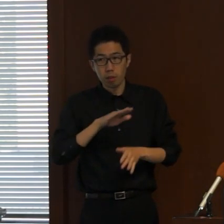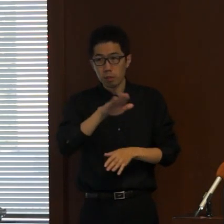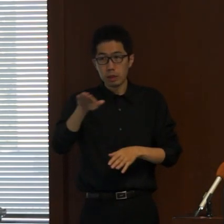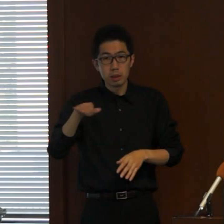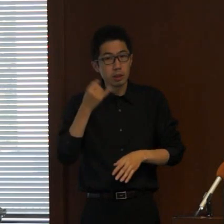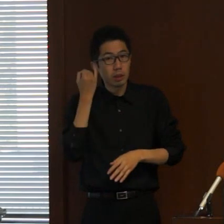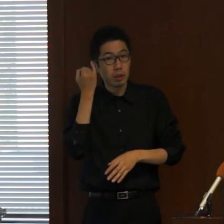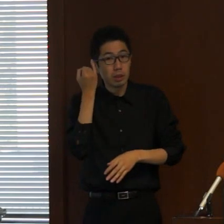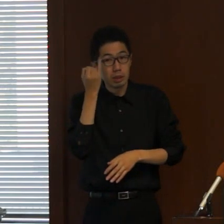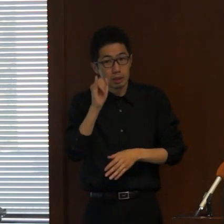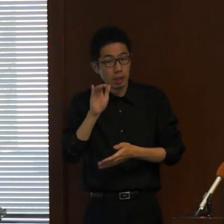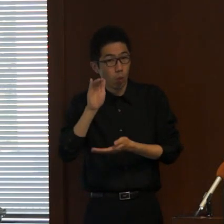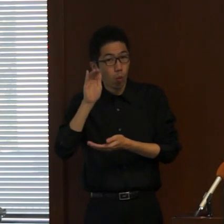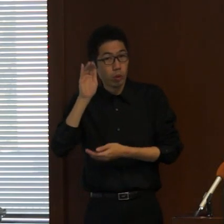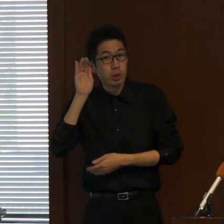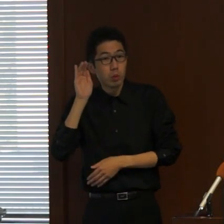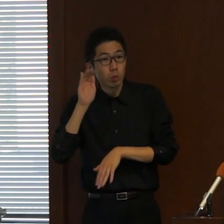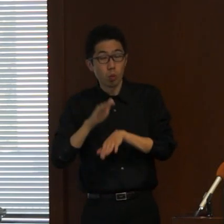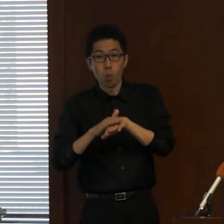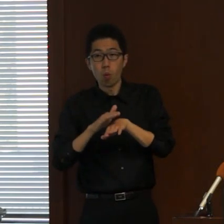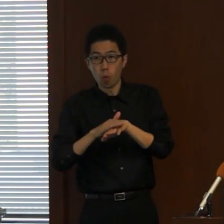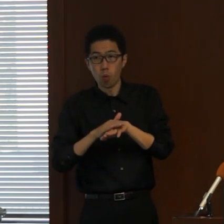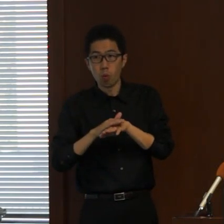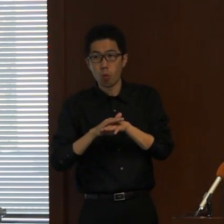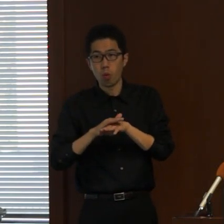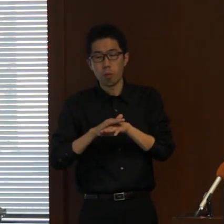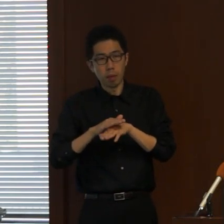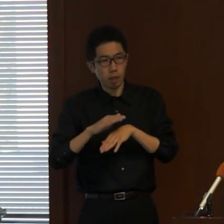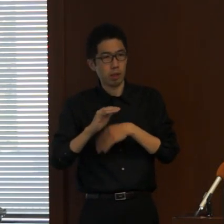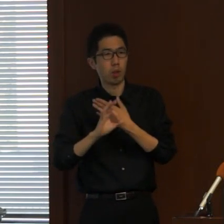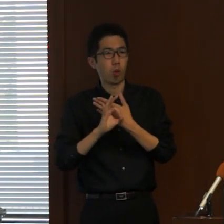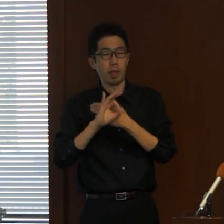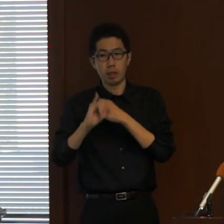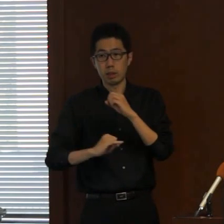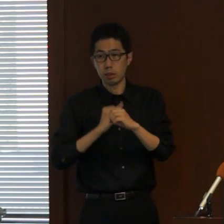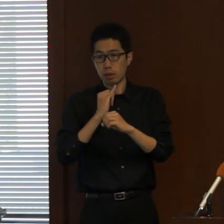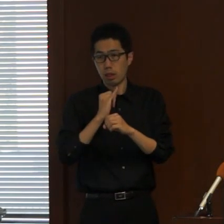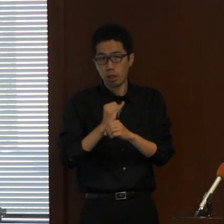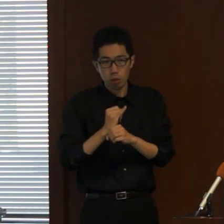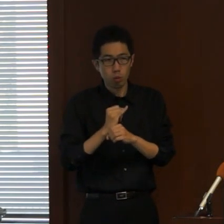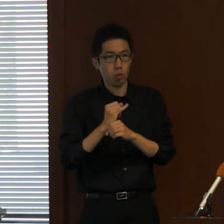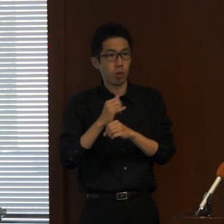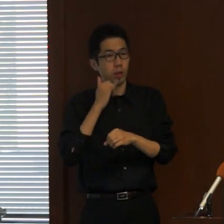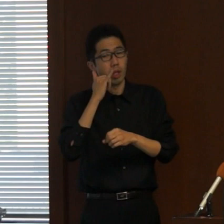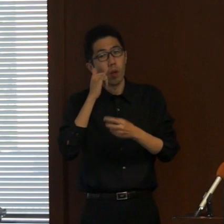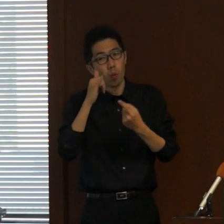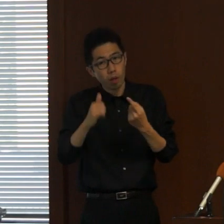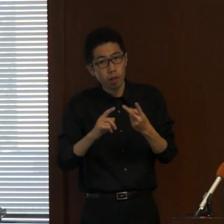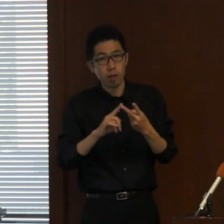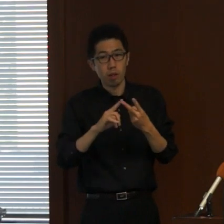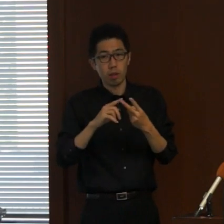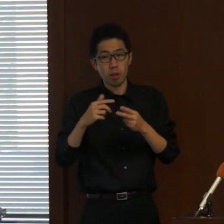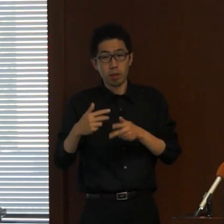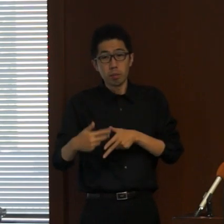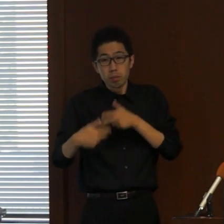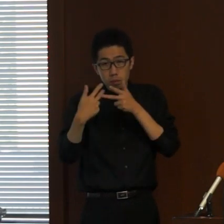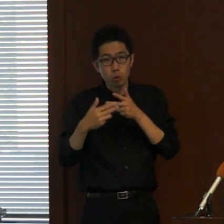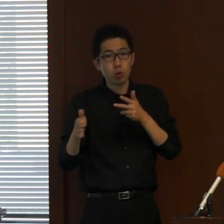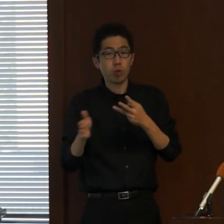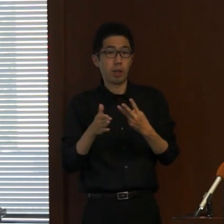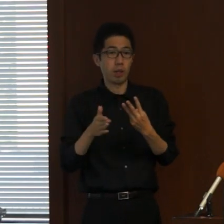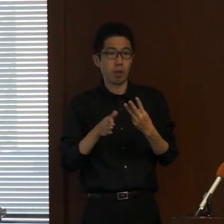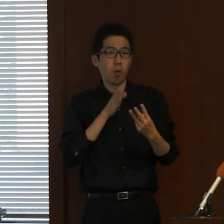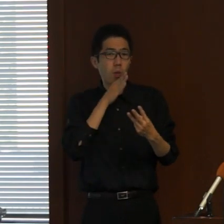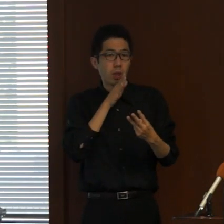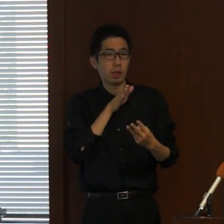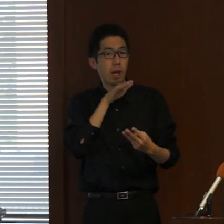当にそれこそウェブとか電話とかテレビ会議とかに限られていて、本来本当に現場に出張ってっていろんな意見聞きたいな